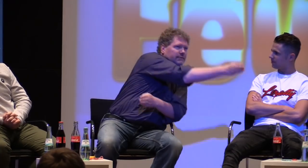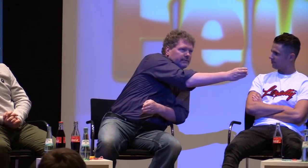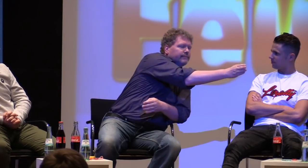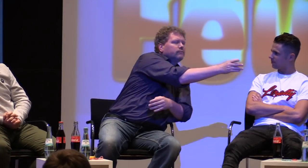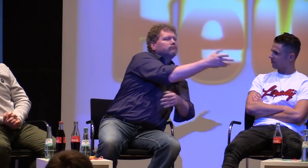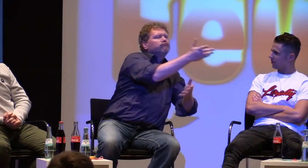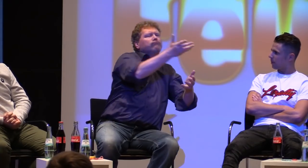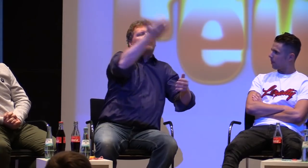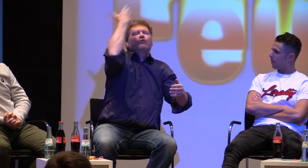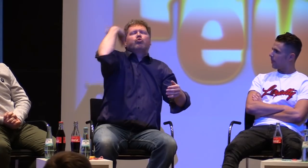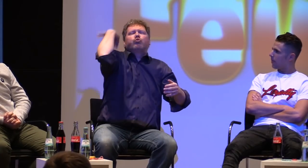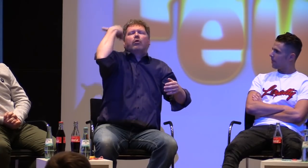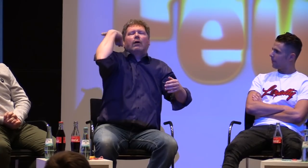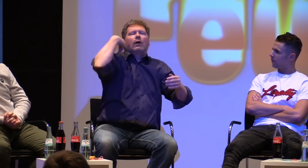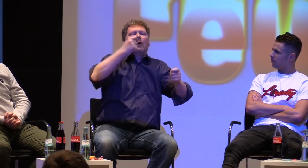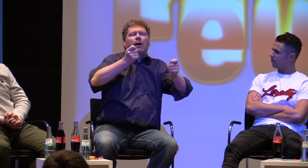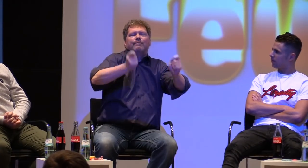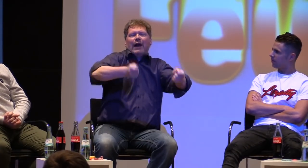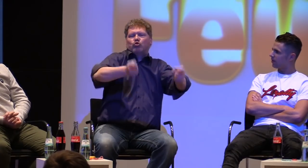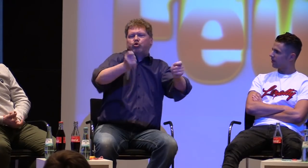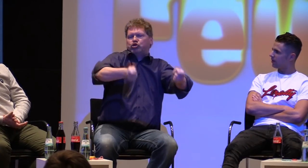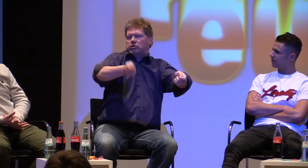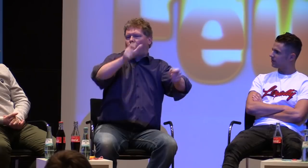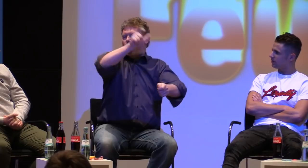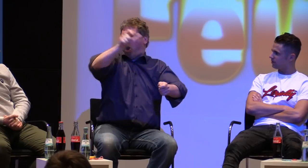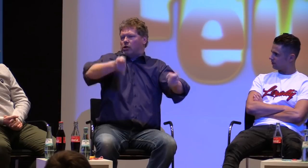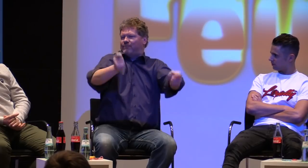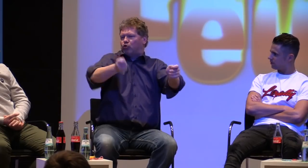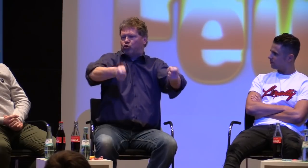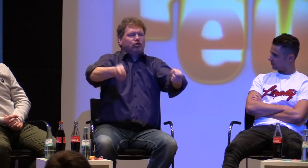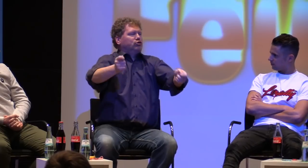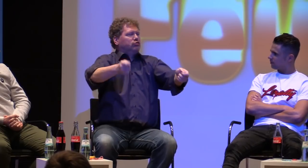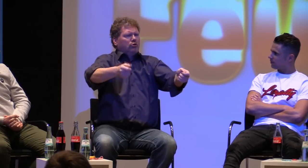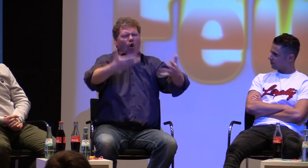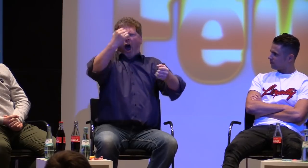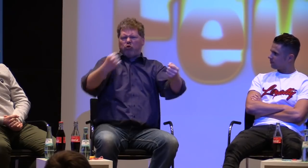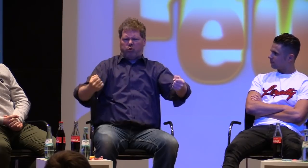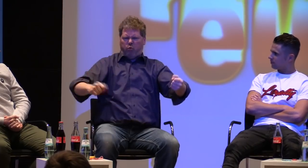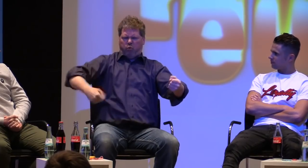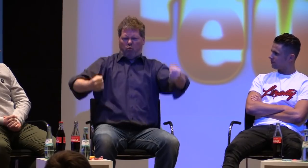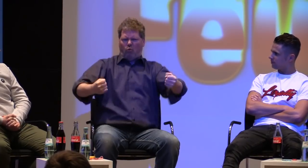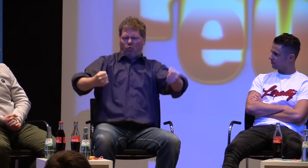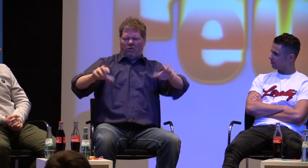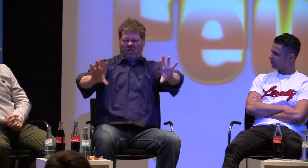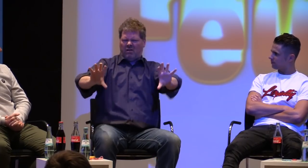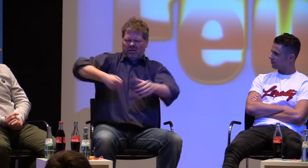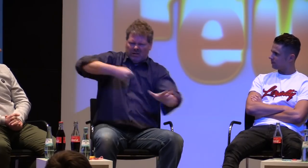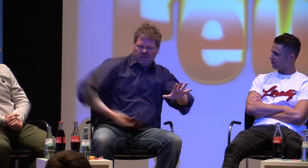ganz wichtig, dass es natürlich diese Demonstrationen gibt. Da sieht man, dass es auch Jugendliche gibt, die also auch noch an die Zukunft